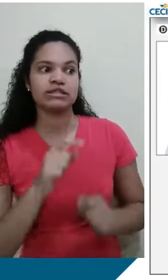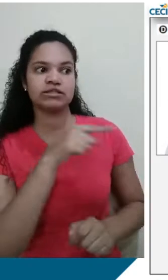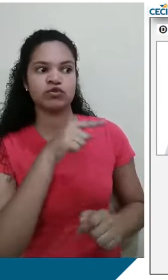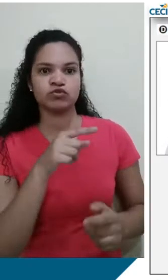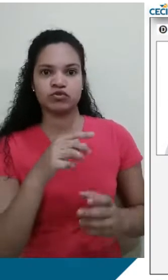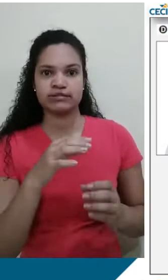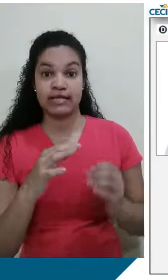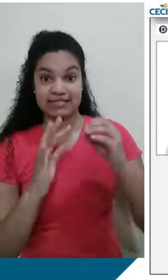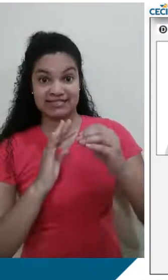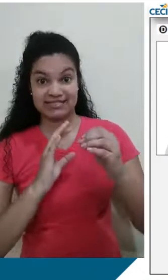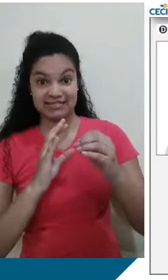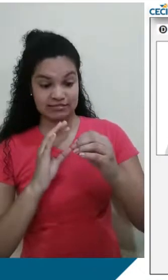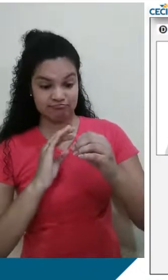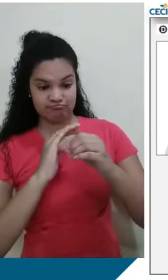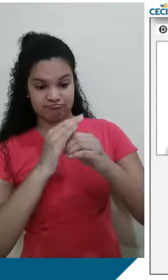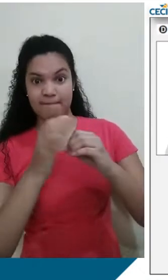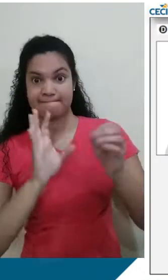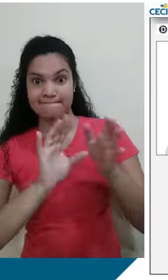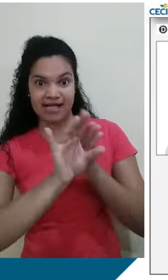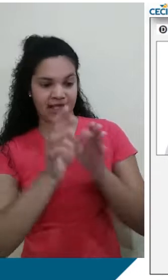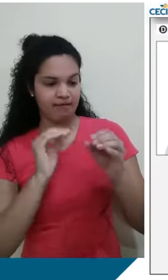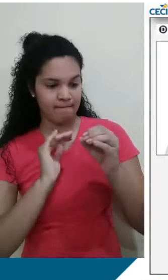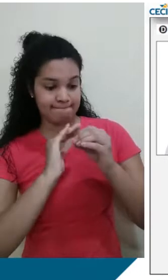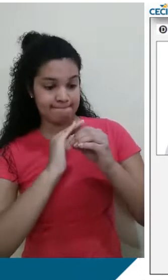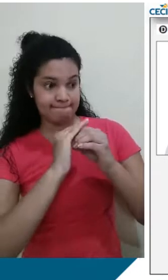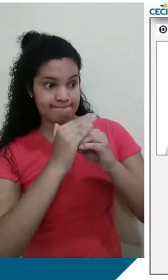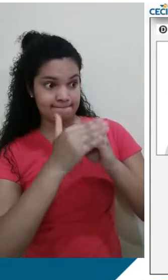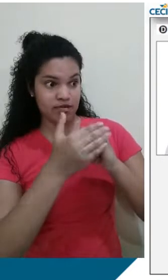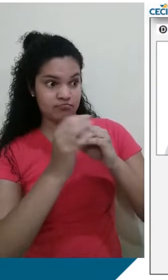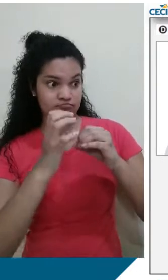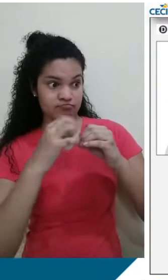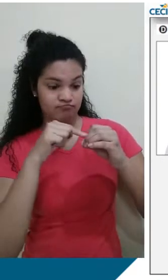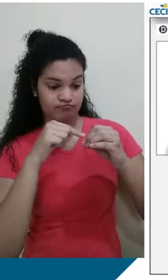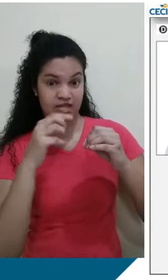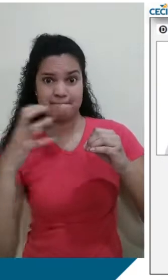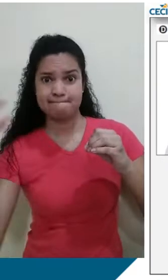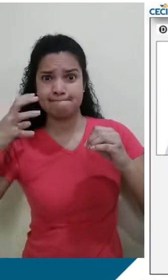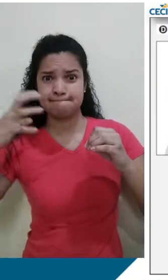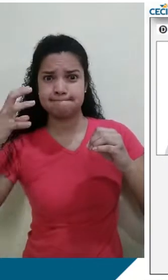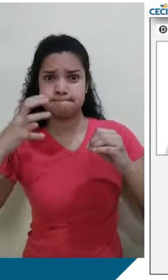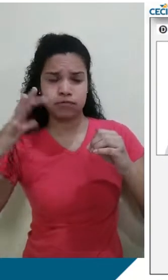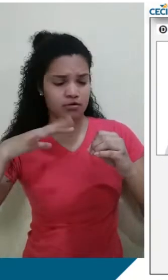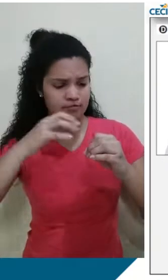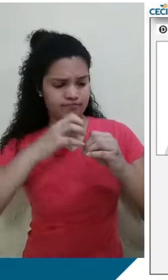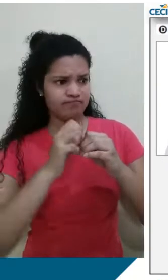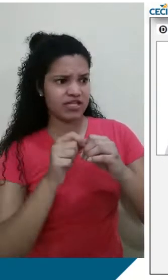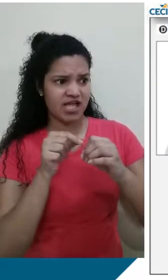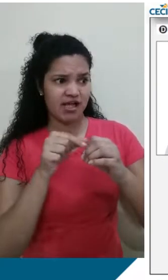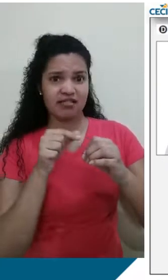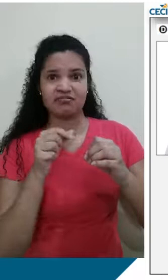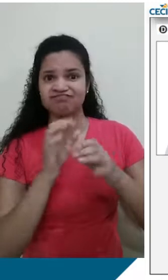a parede celular das bactérias. Isso faz com que a pressão osmótica acabe rompendo os envoltórios e a